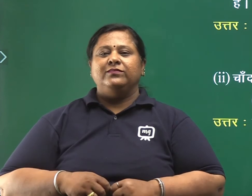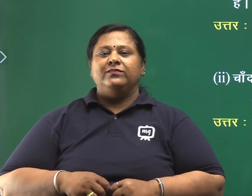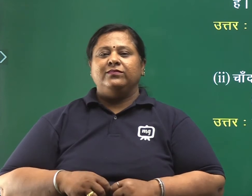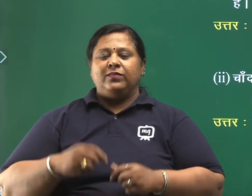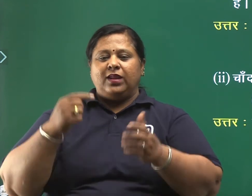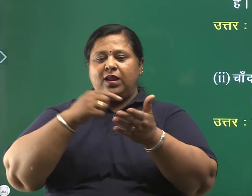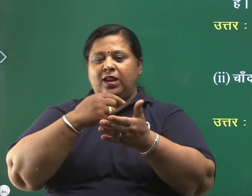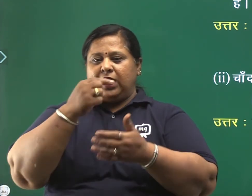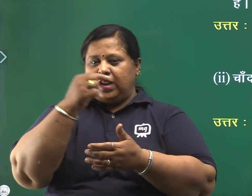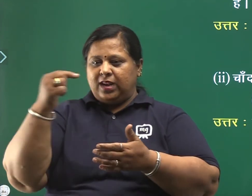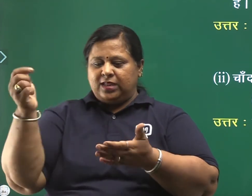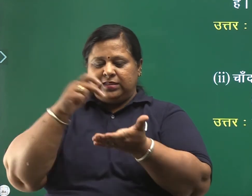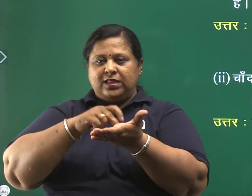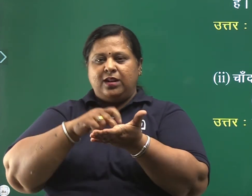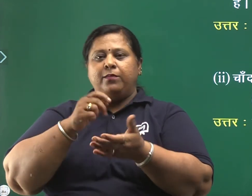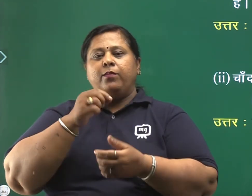रिक्त स्थान भरो।